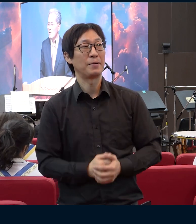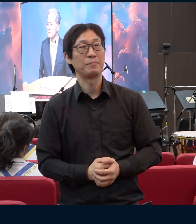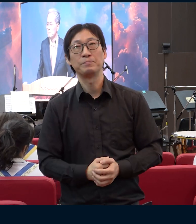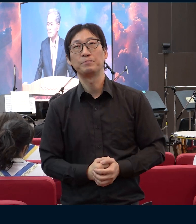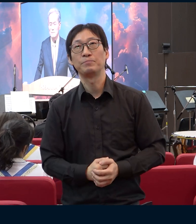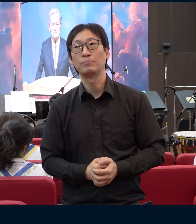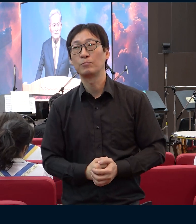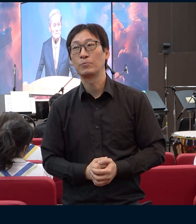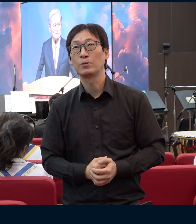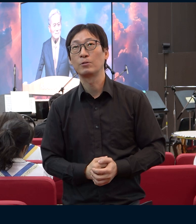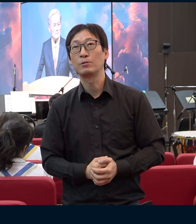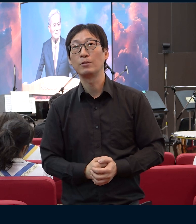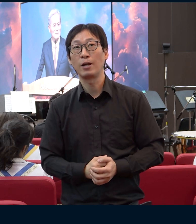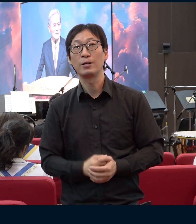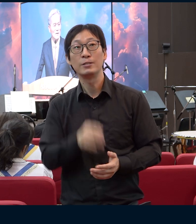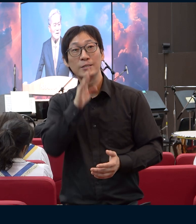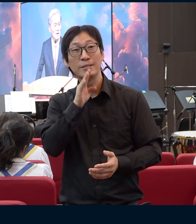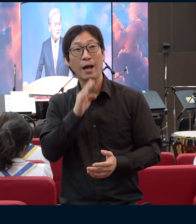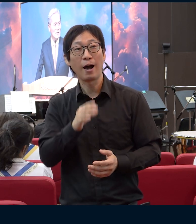근데 이게 되느냐?